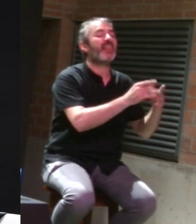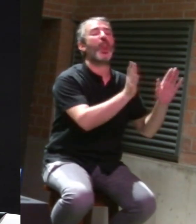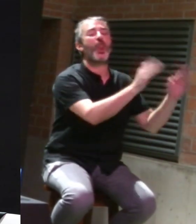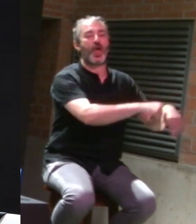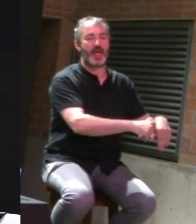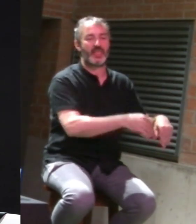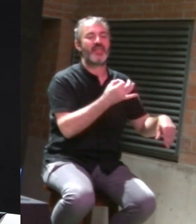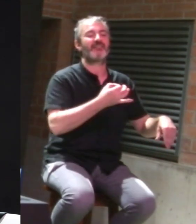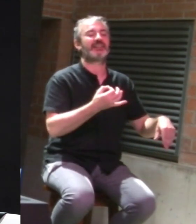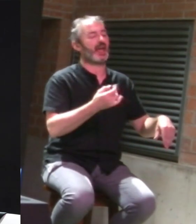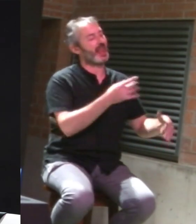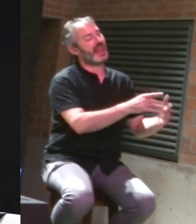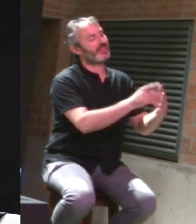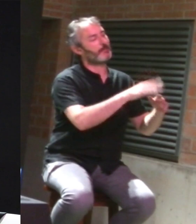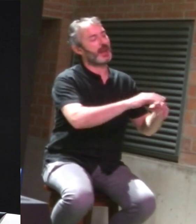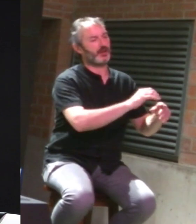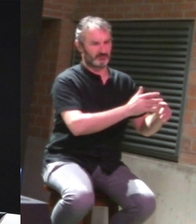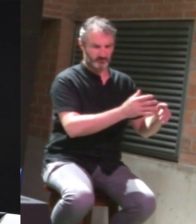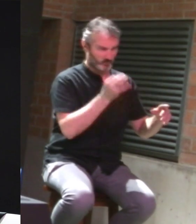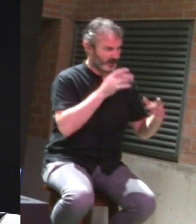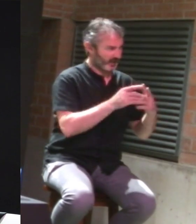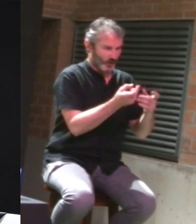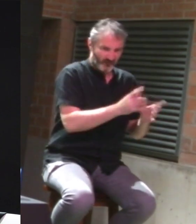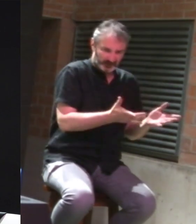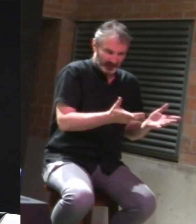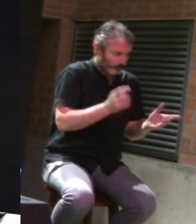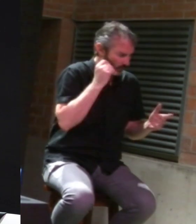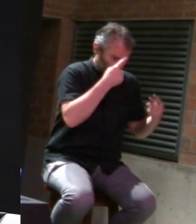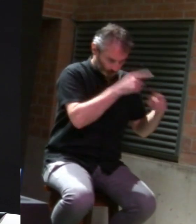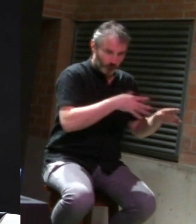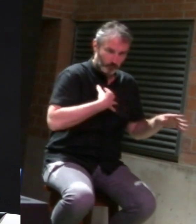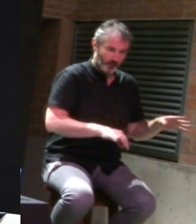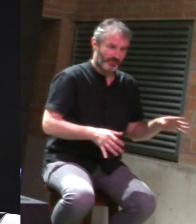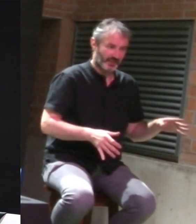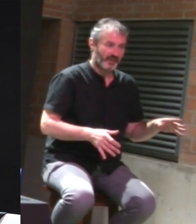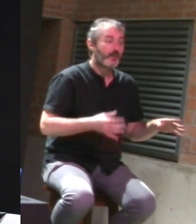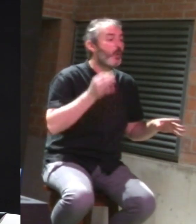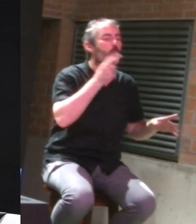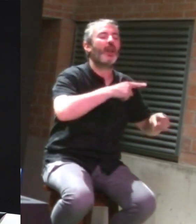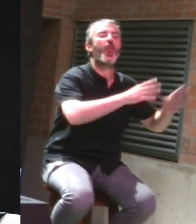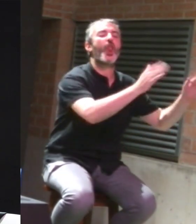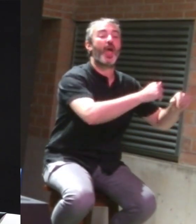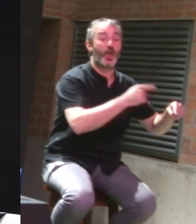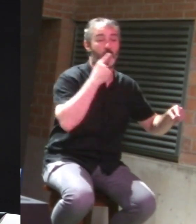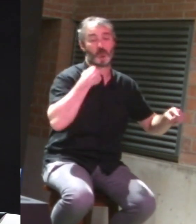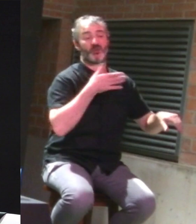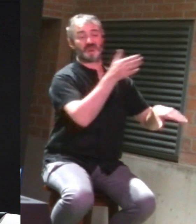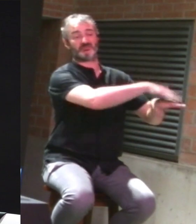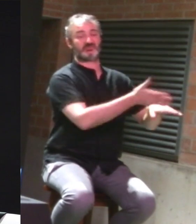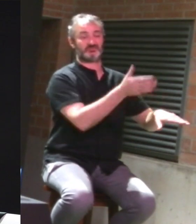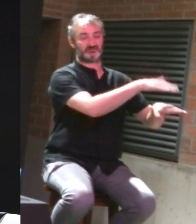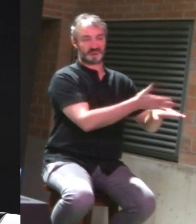fos necessària una lideresa per fer una protesta obrera. A vegades que hi ha falta de comandament. Però veiem que